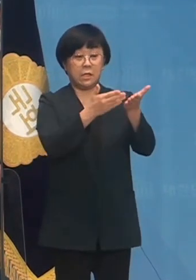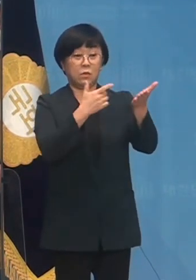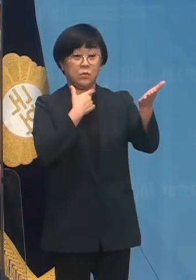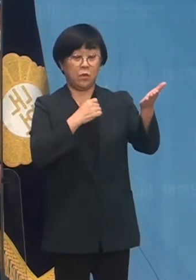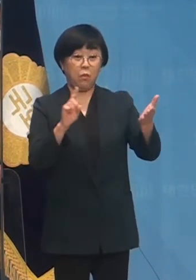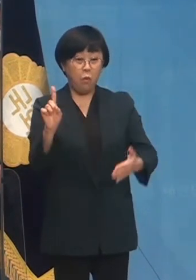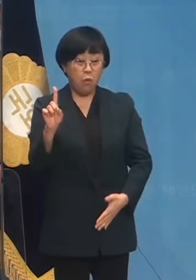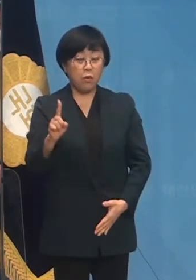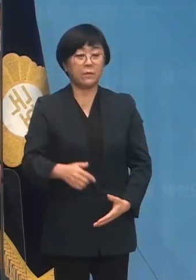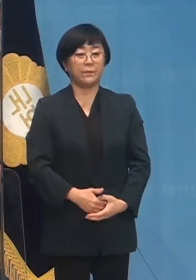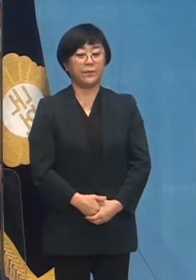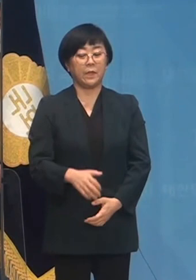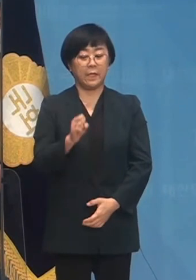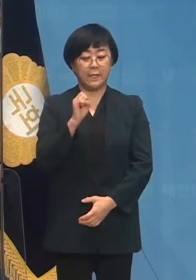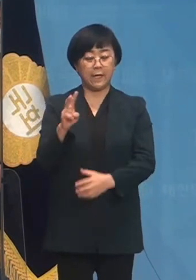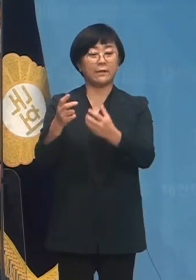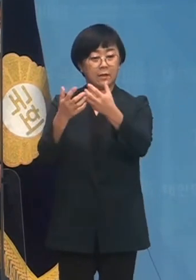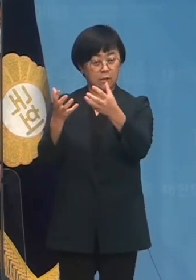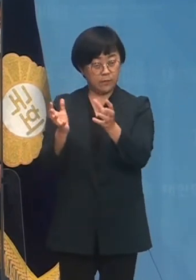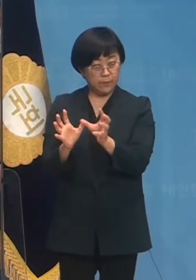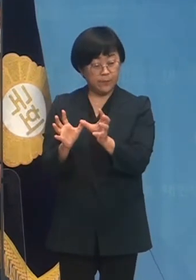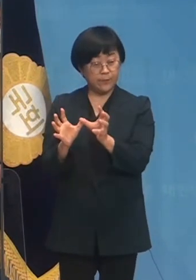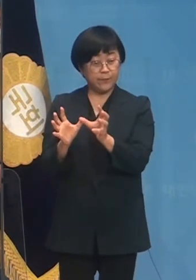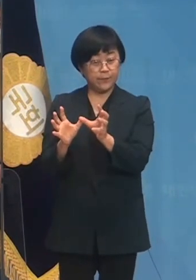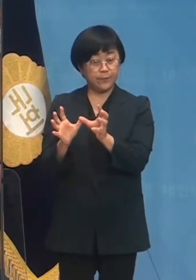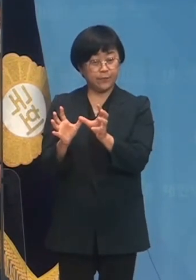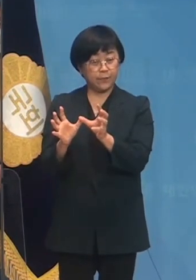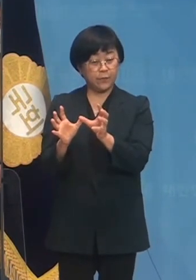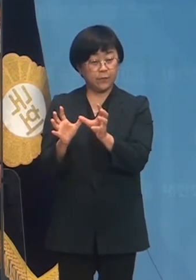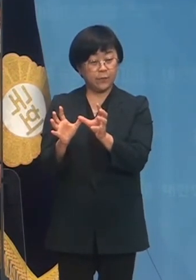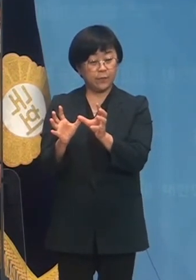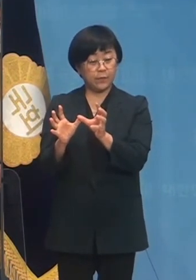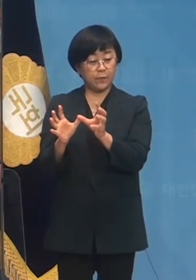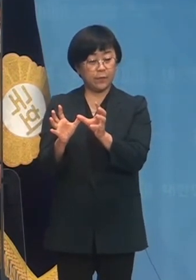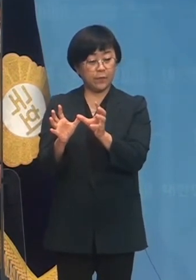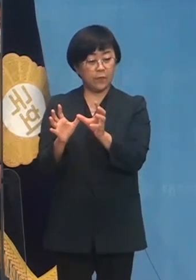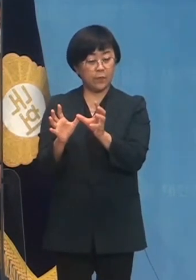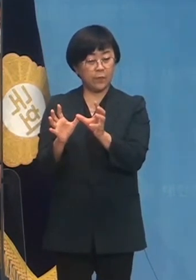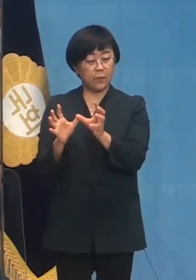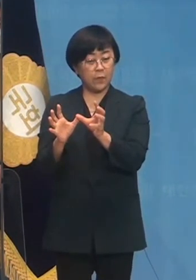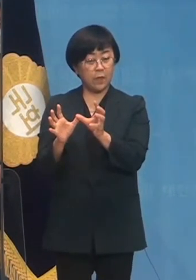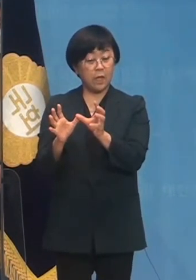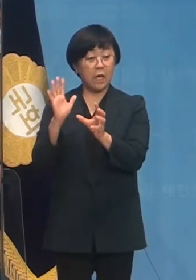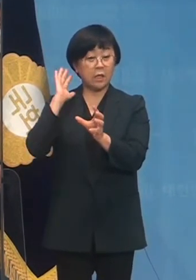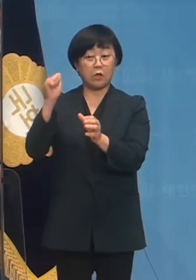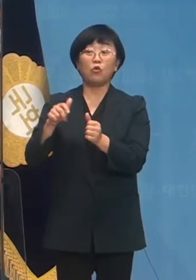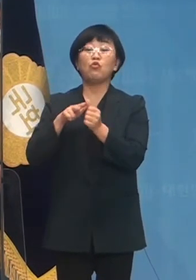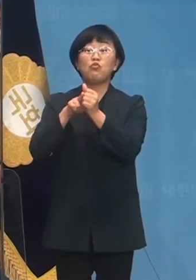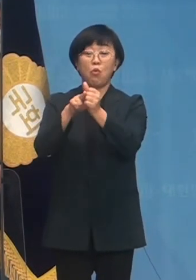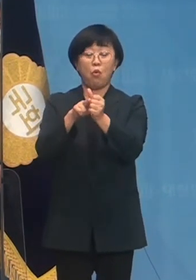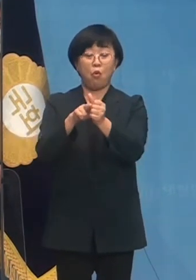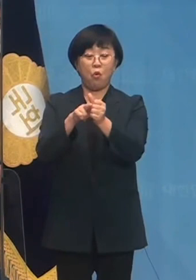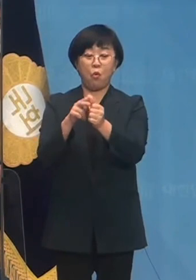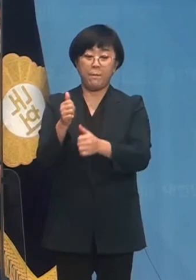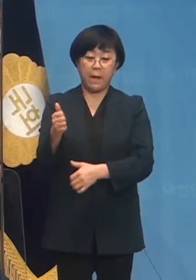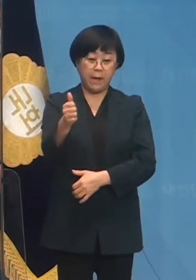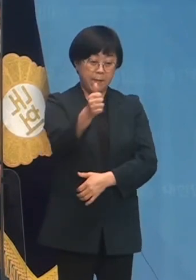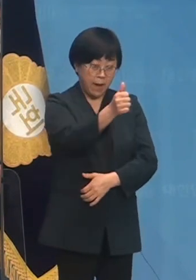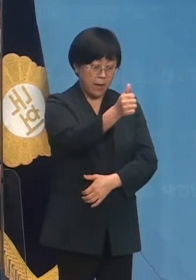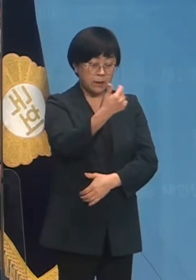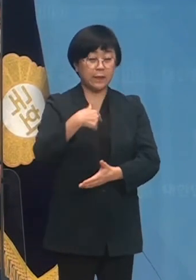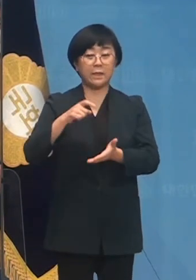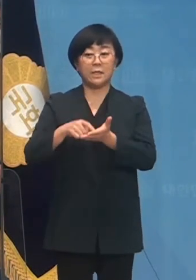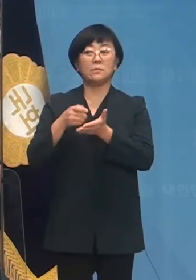합니다. 야당 그리고 야당의 대통령 후보들께 긴급